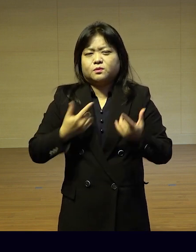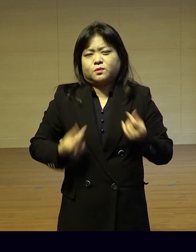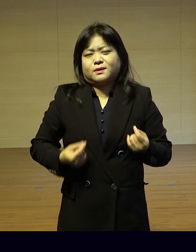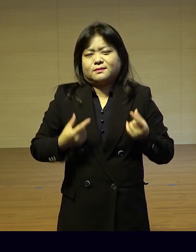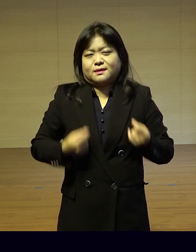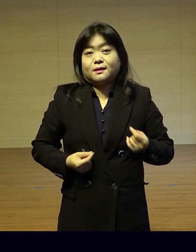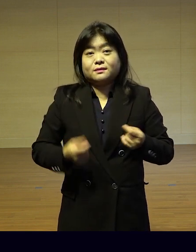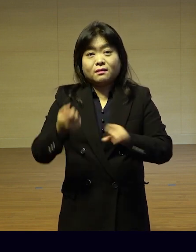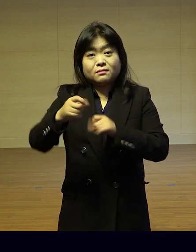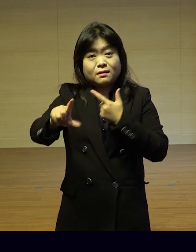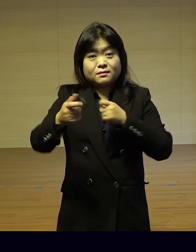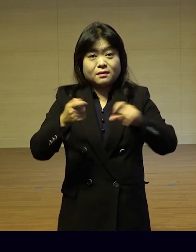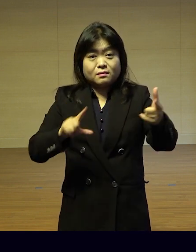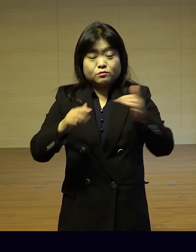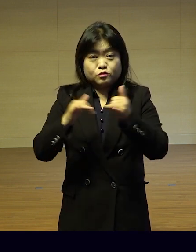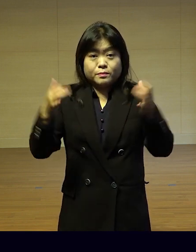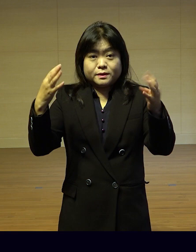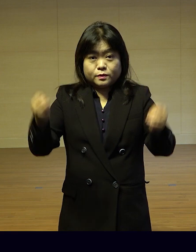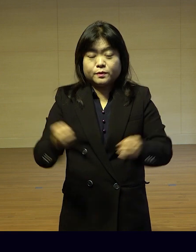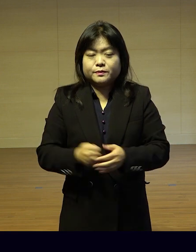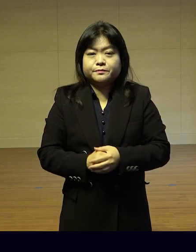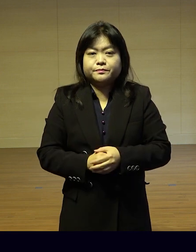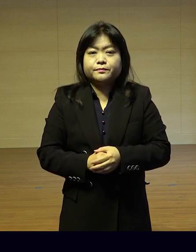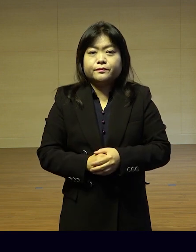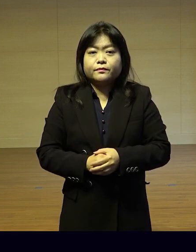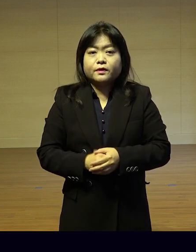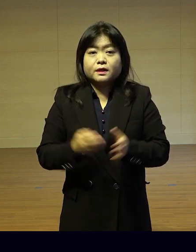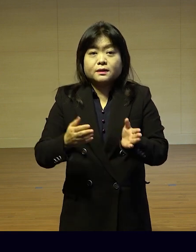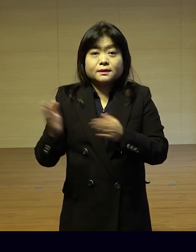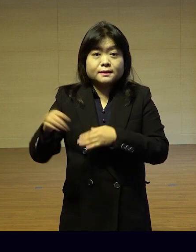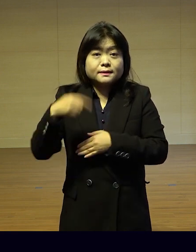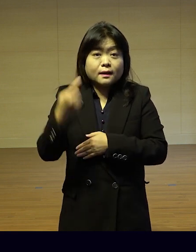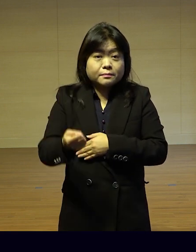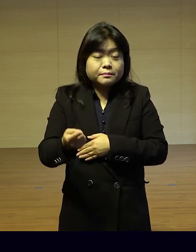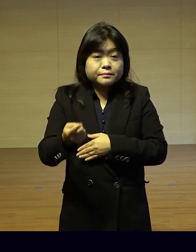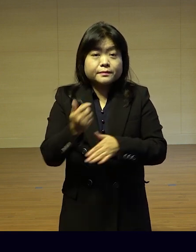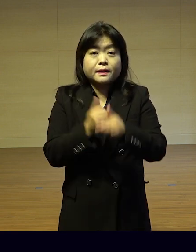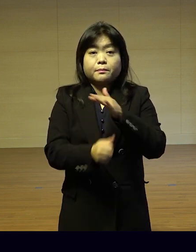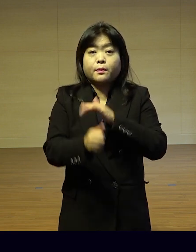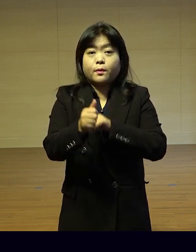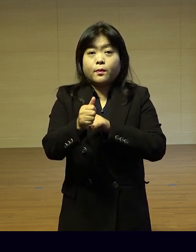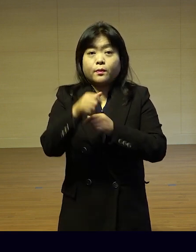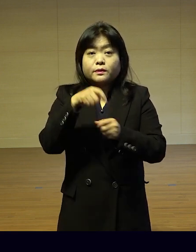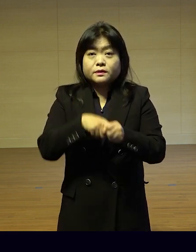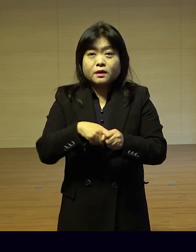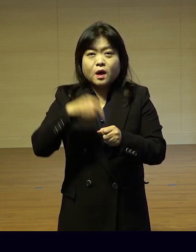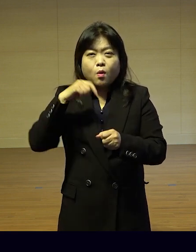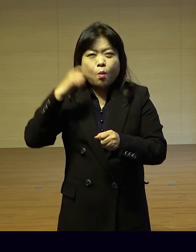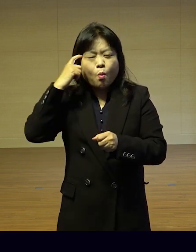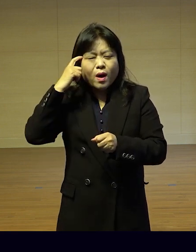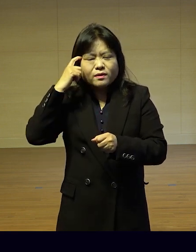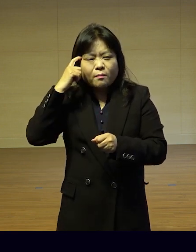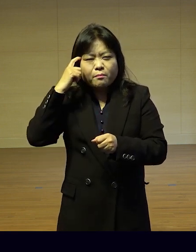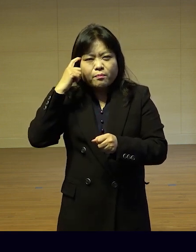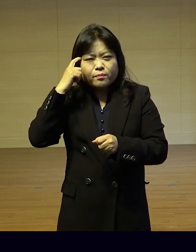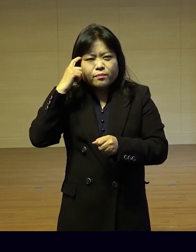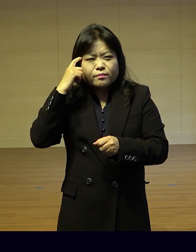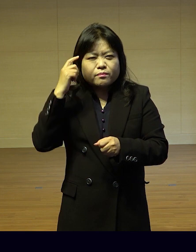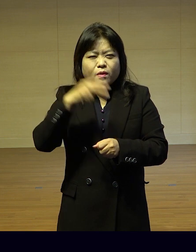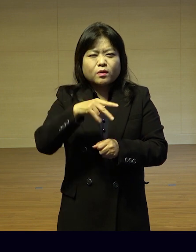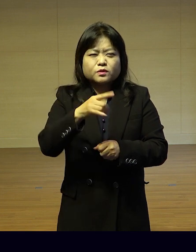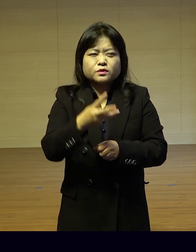않는 분들도 많이 계시죠. 그러면 이제 그 다음에 대표적인 관념론자들이 피테,